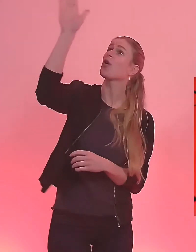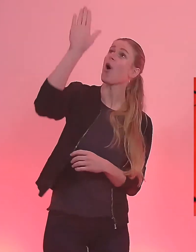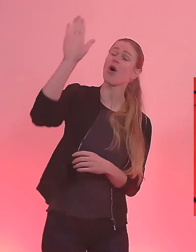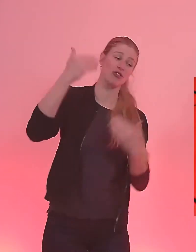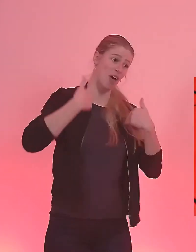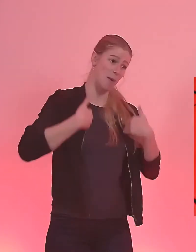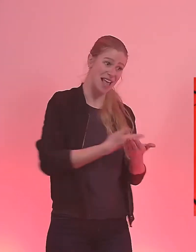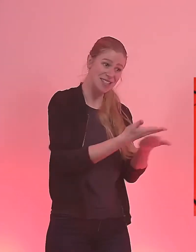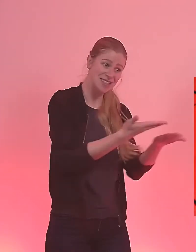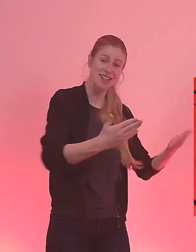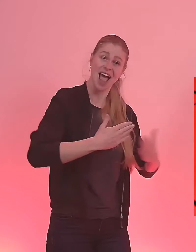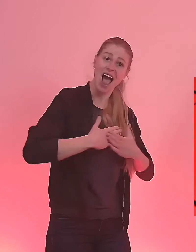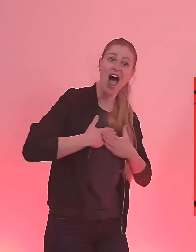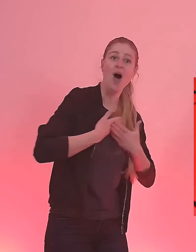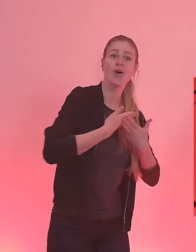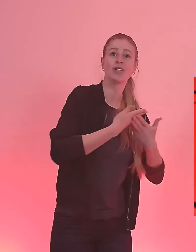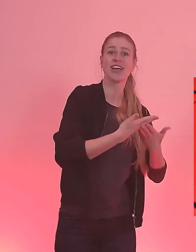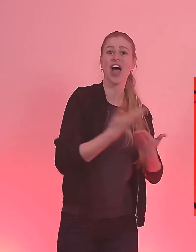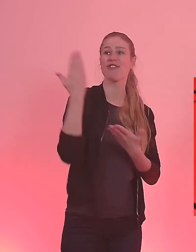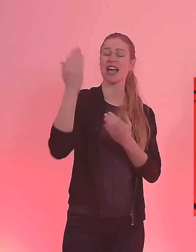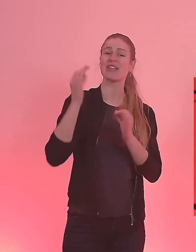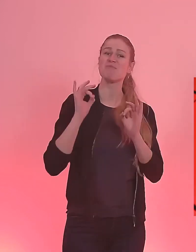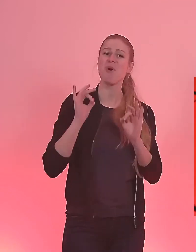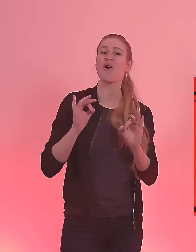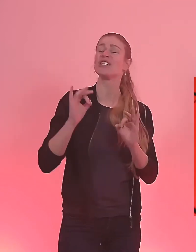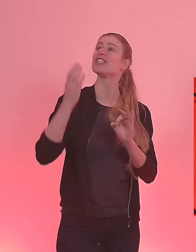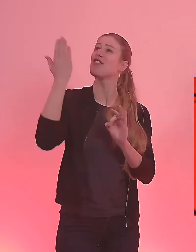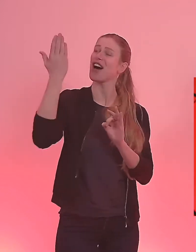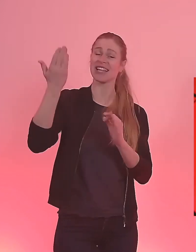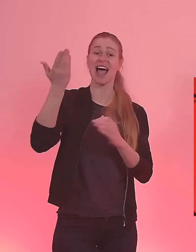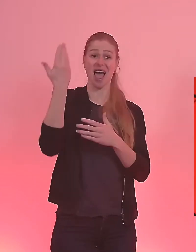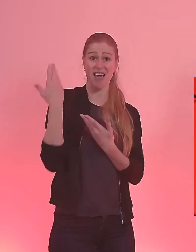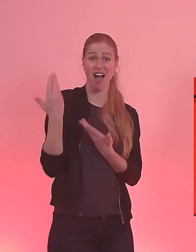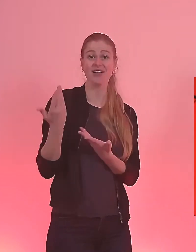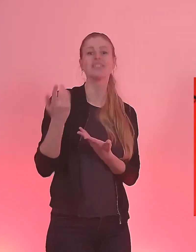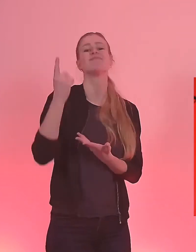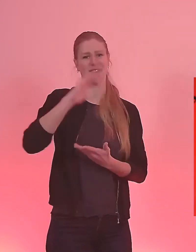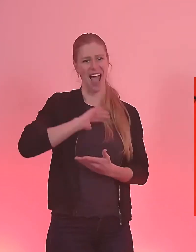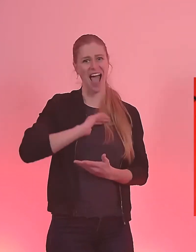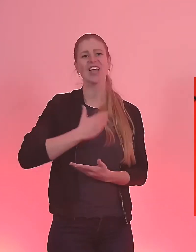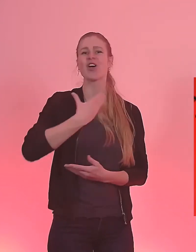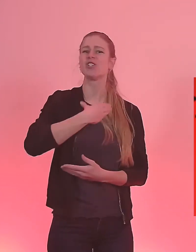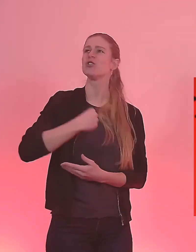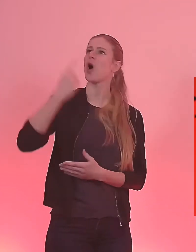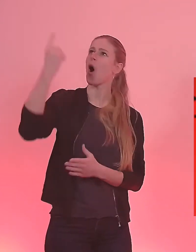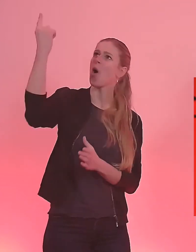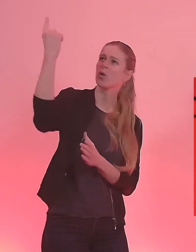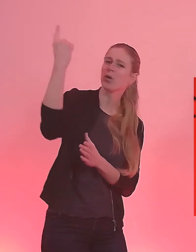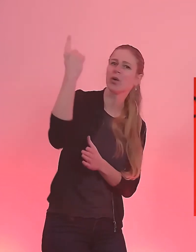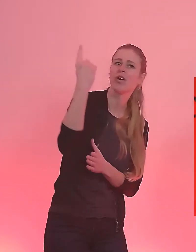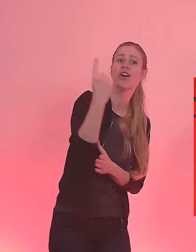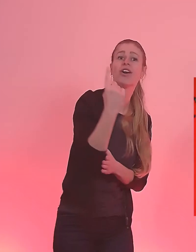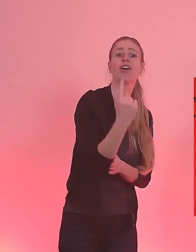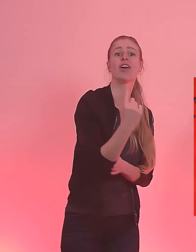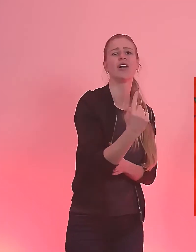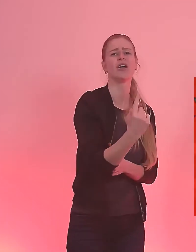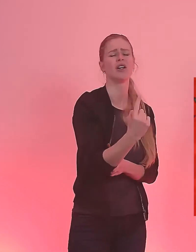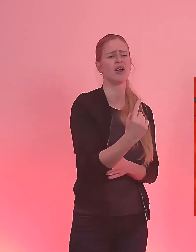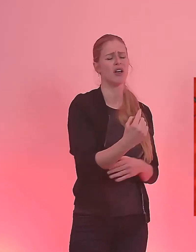Omdat God van mensen houdt, gaf hij het mooiste wat hij had, zijn eigen zoon.